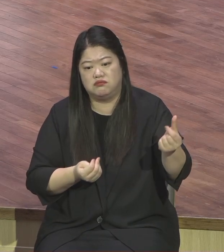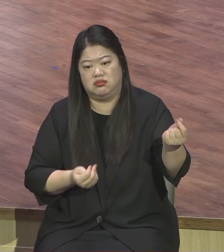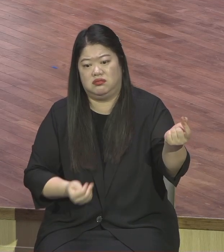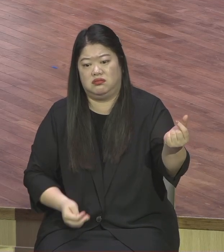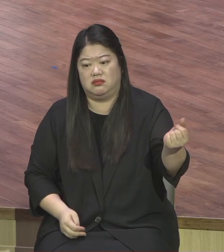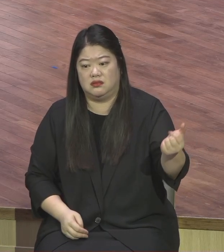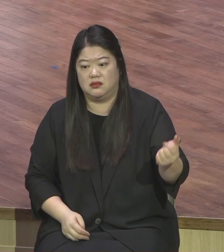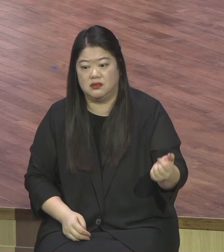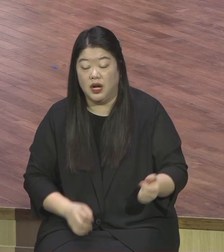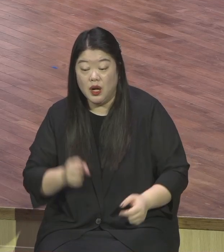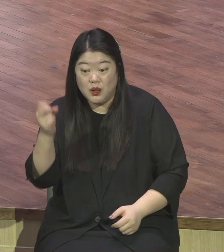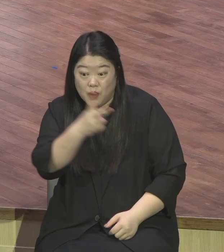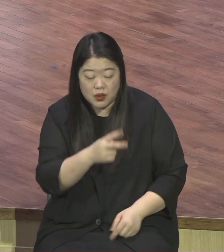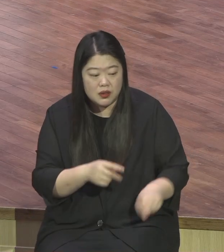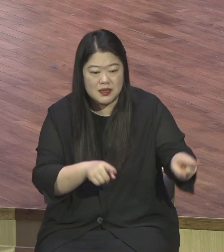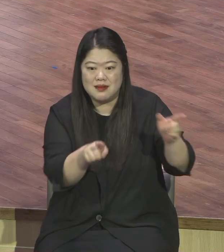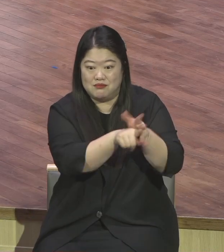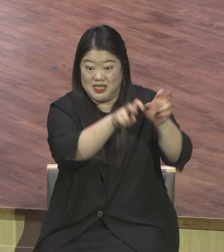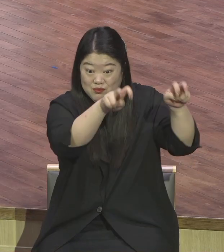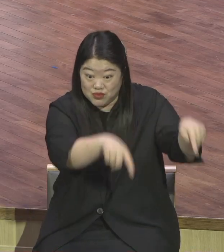안 돼요. 못 알아들어요.